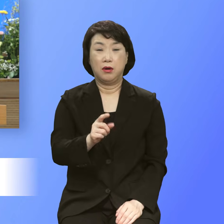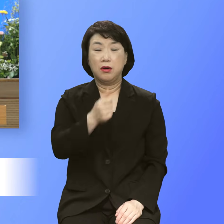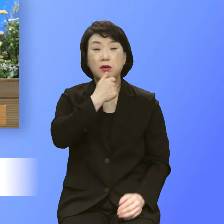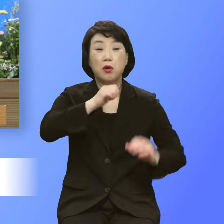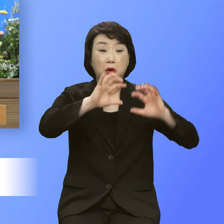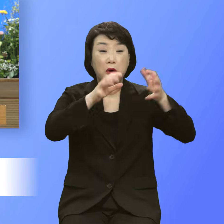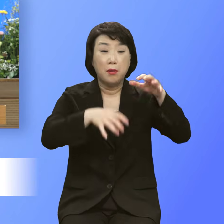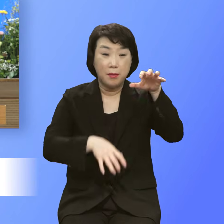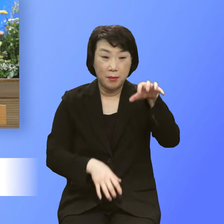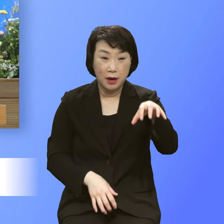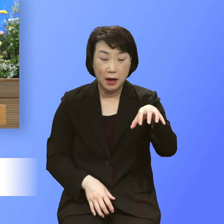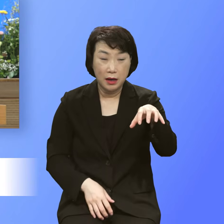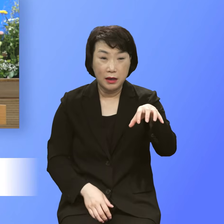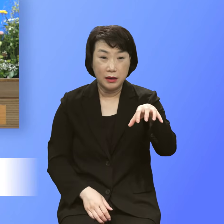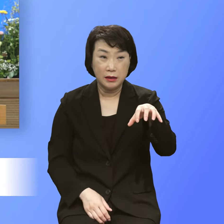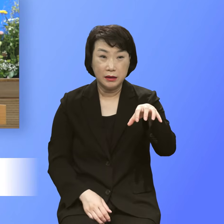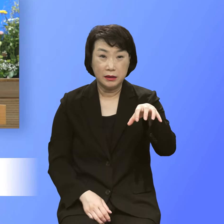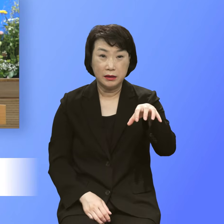로마의